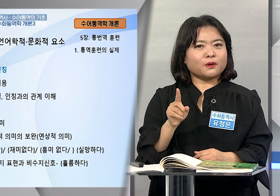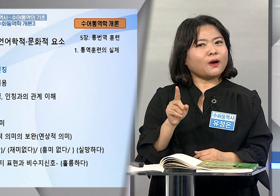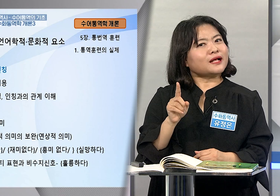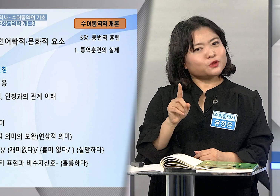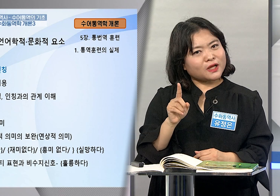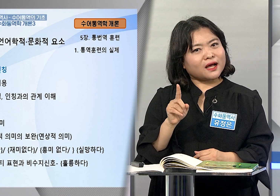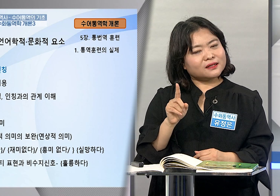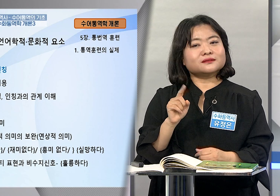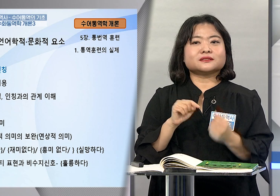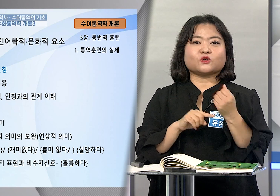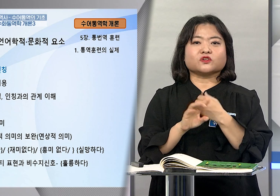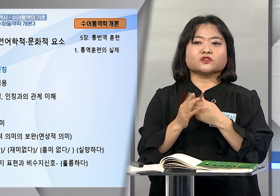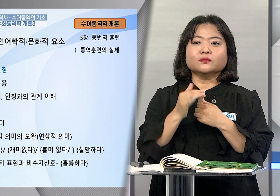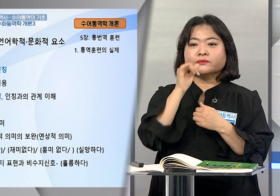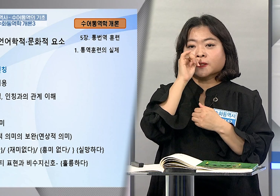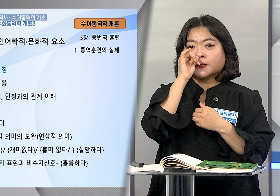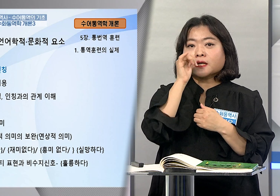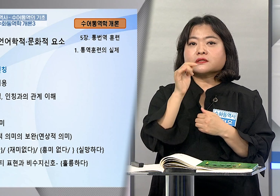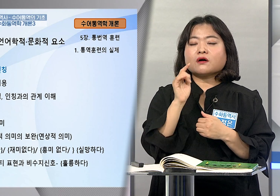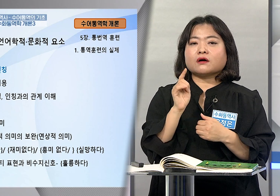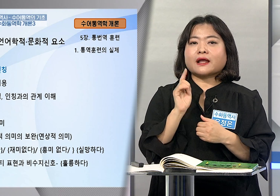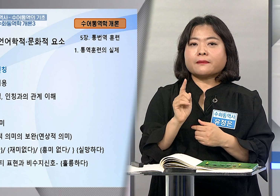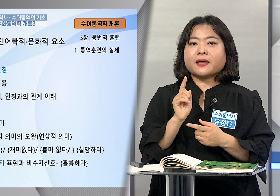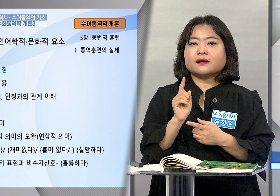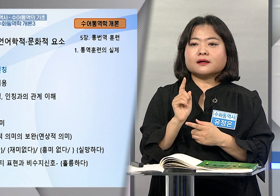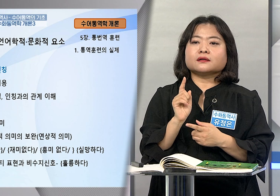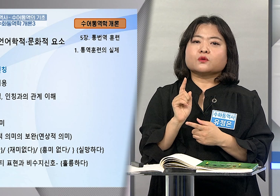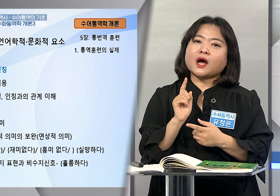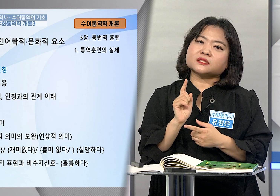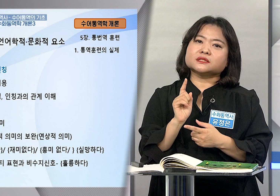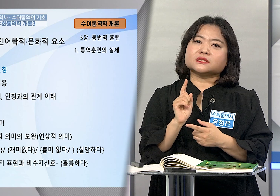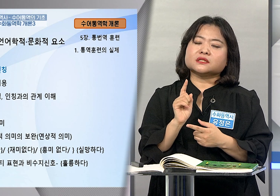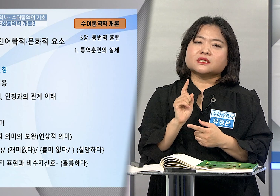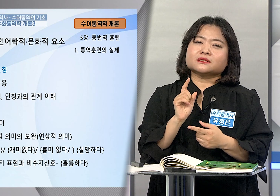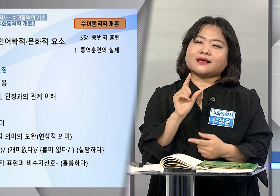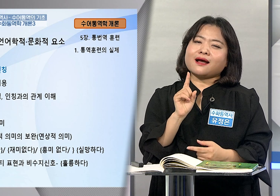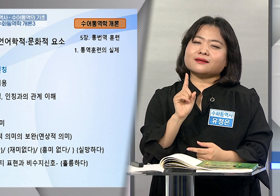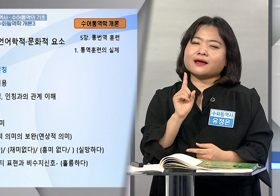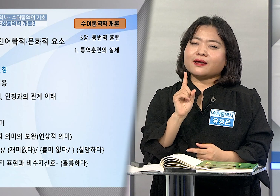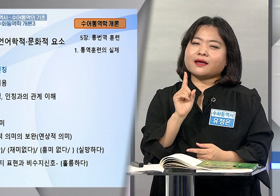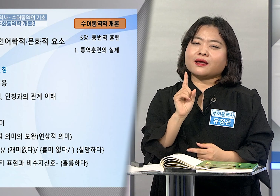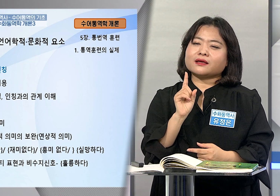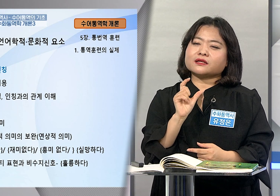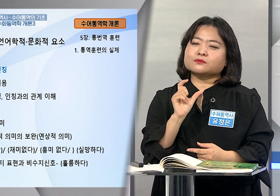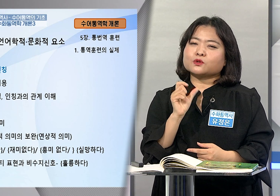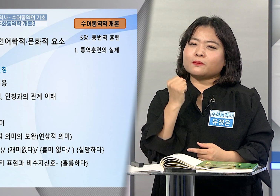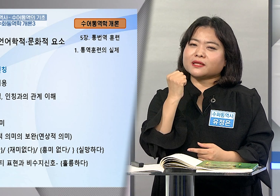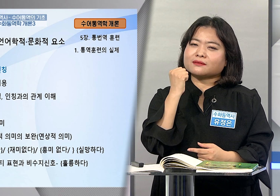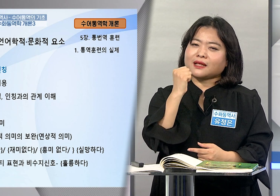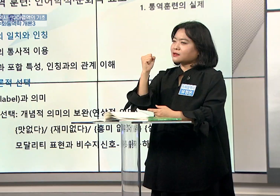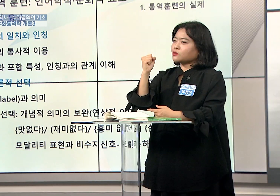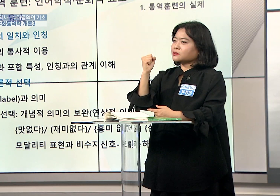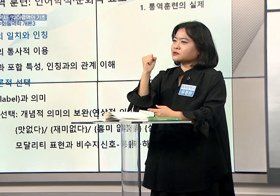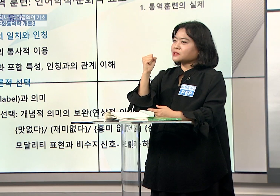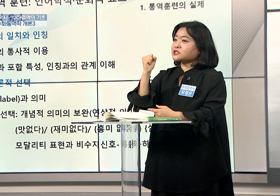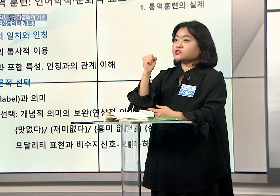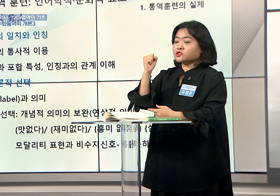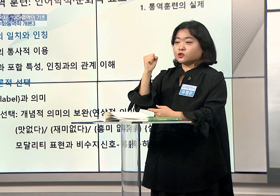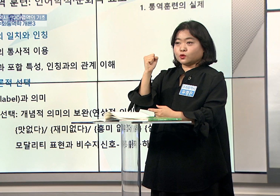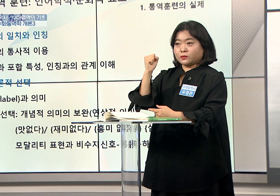안 좋다 이런 뜻이 되거든요. 그래서 레벨화를 딱 하나의 이름으로만 딱 단정 지어